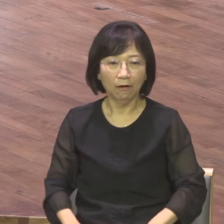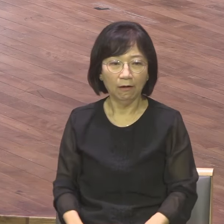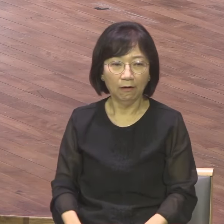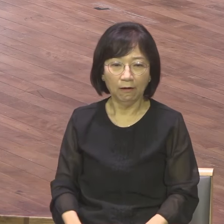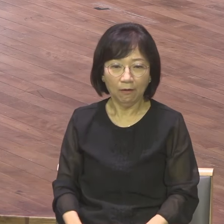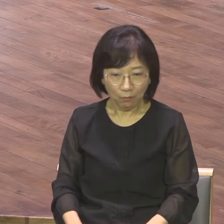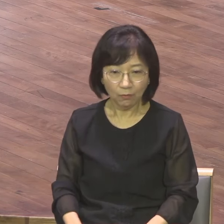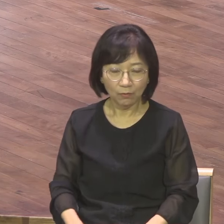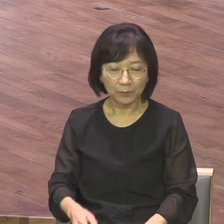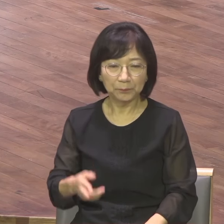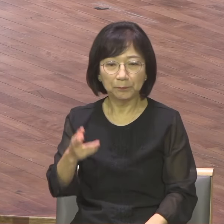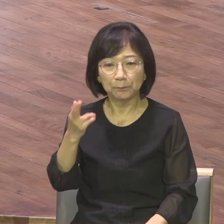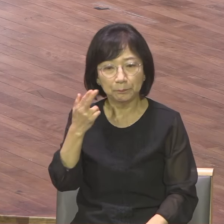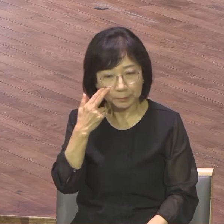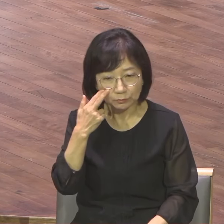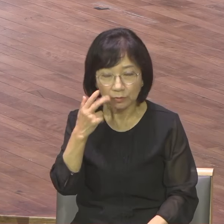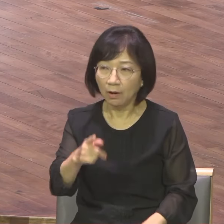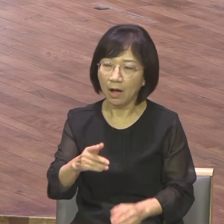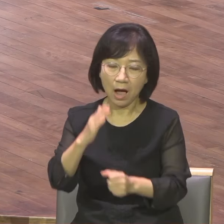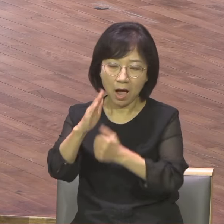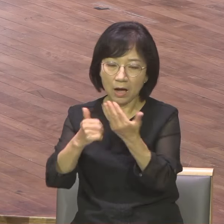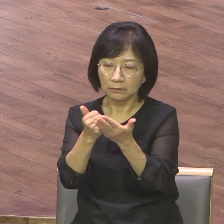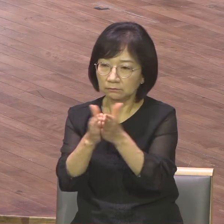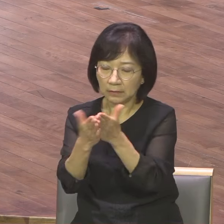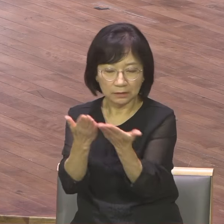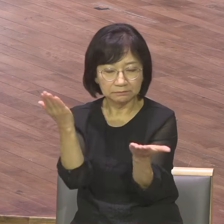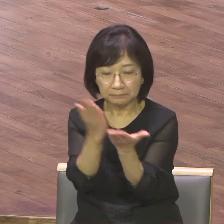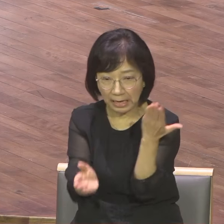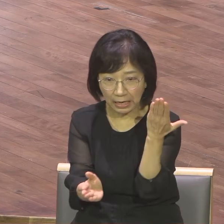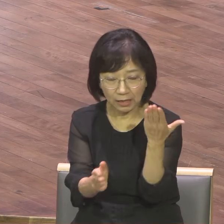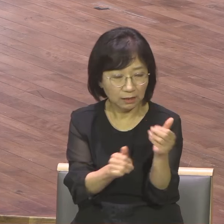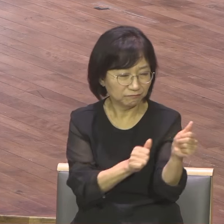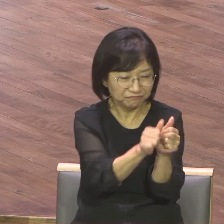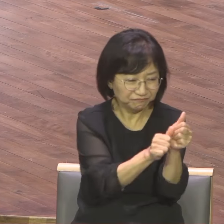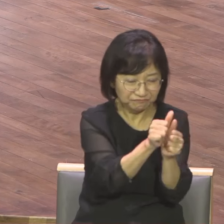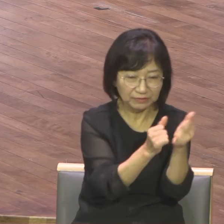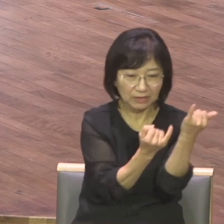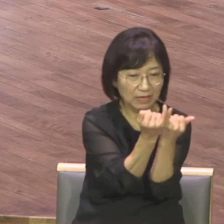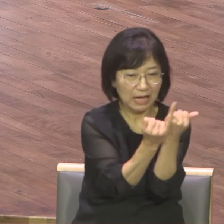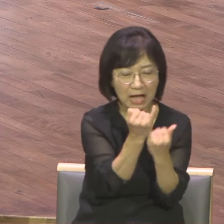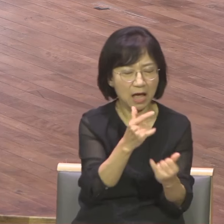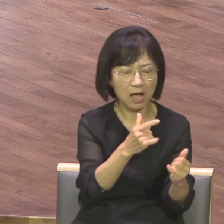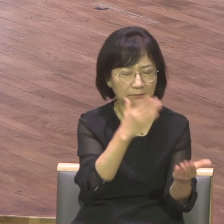없다, 성경대로 안 맞다, 바로 설교하고도 쫓겨내려.